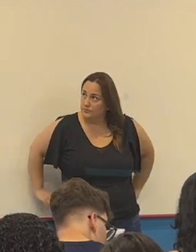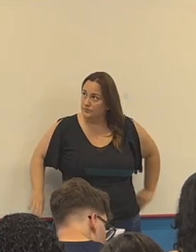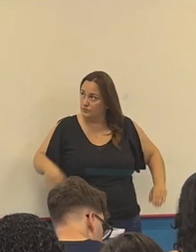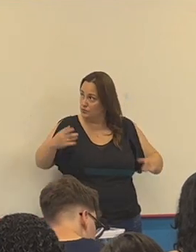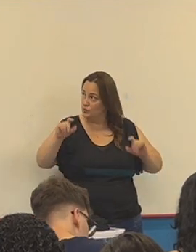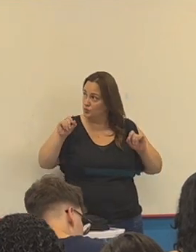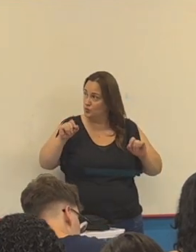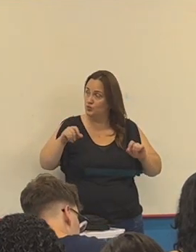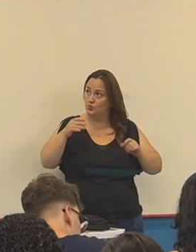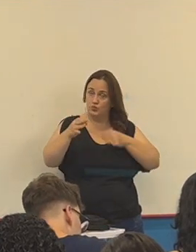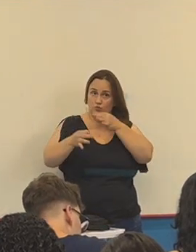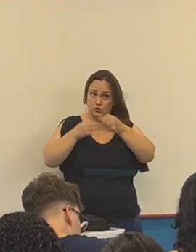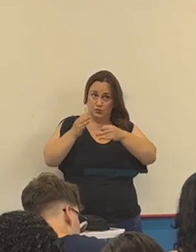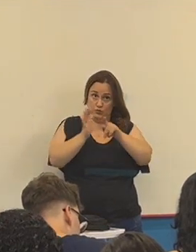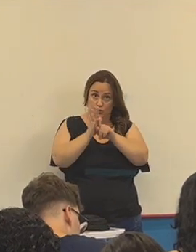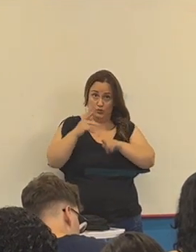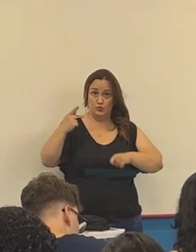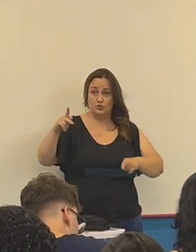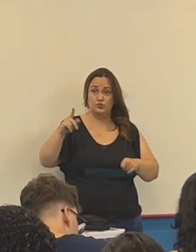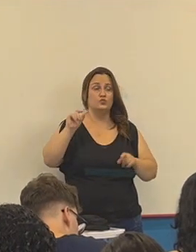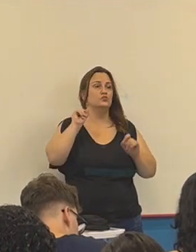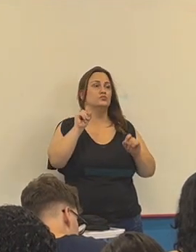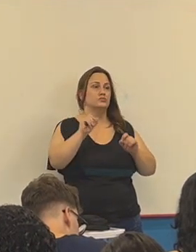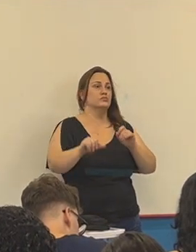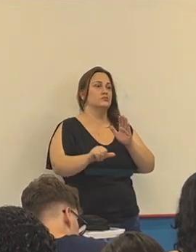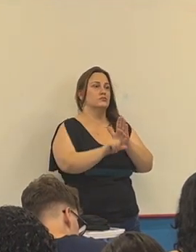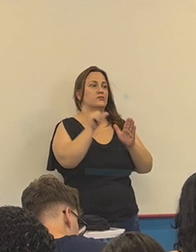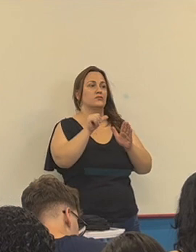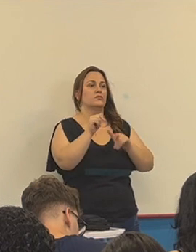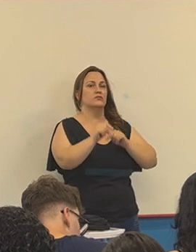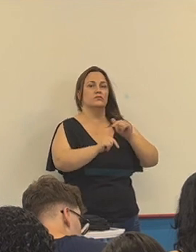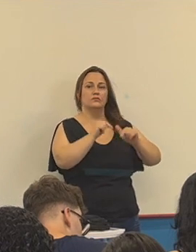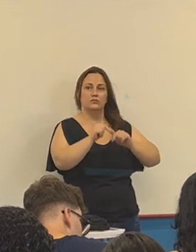Então, eu considero esse trabalho